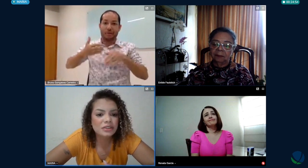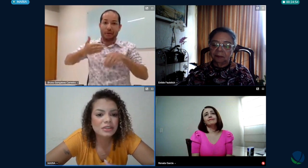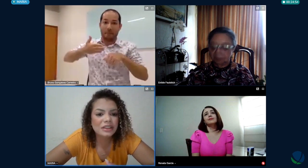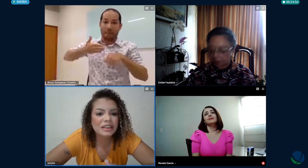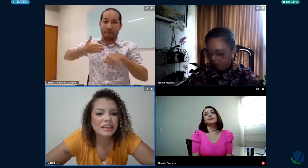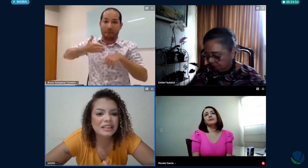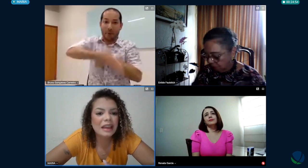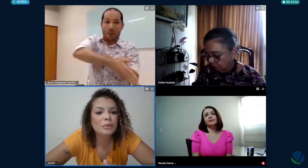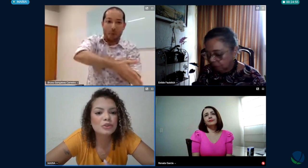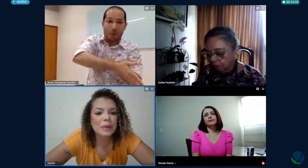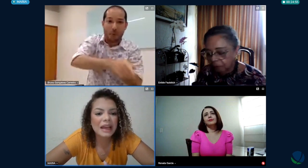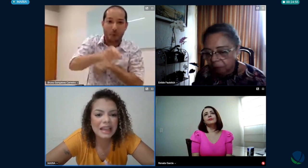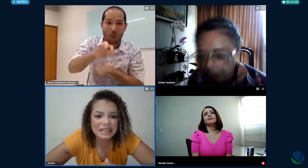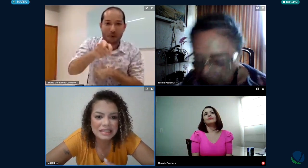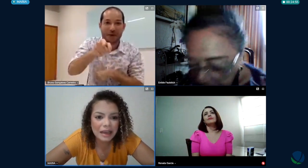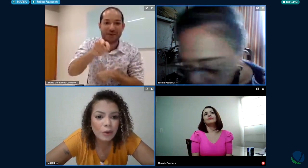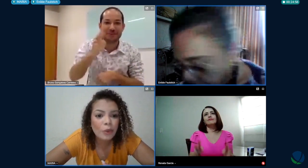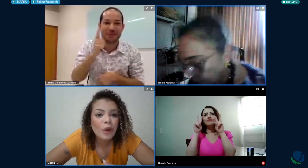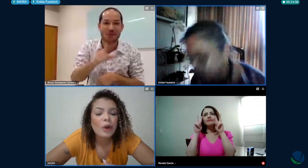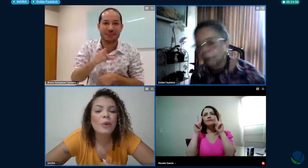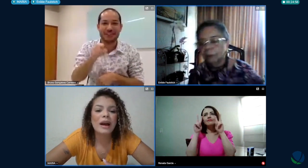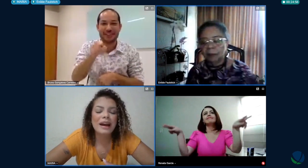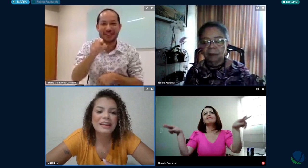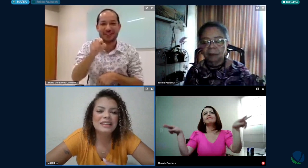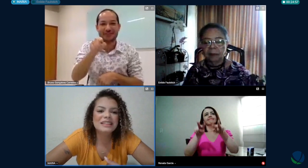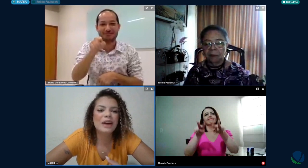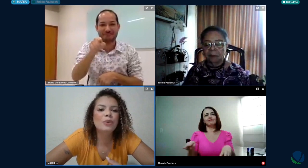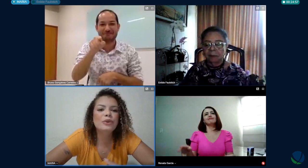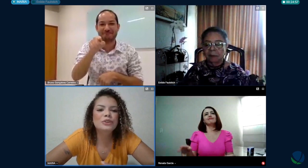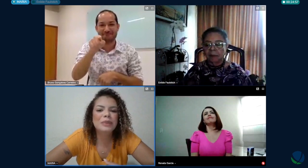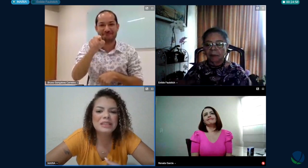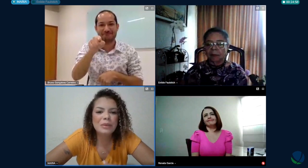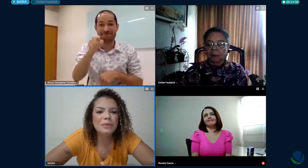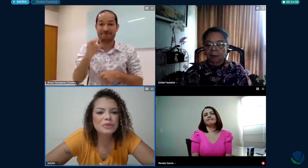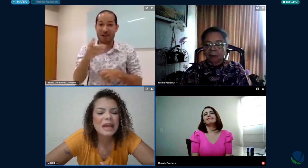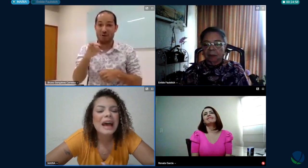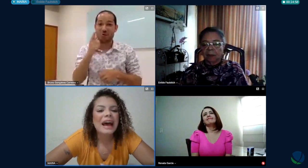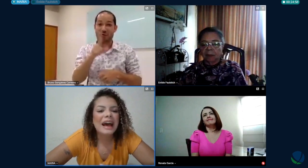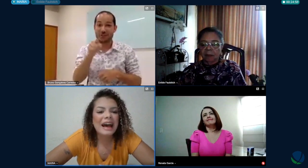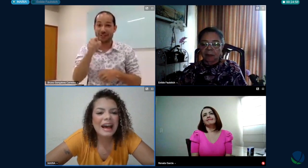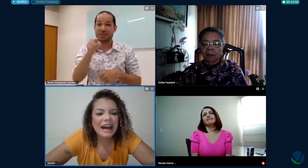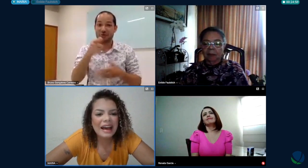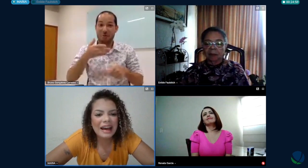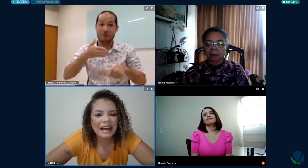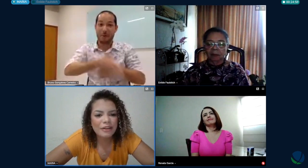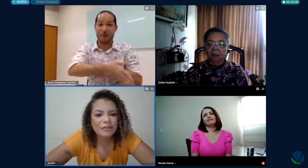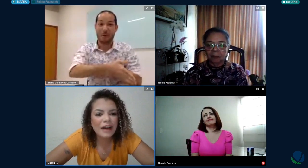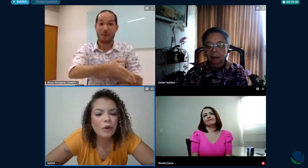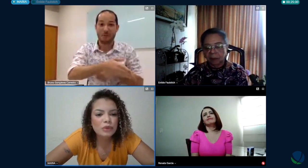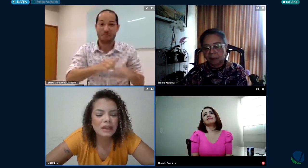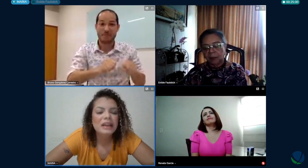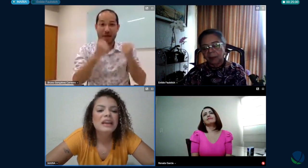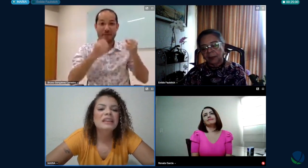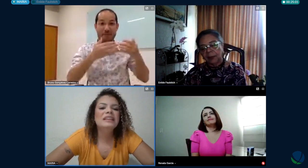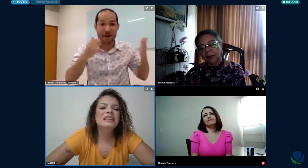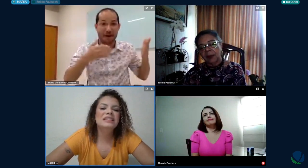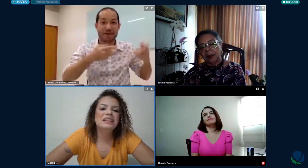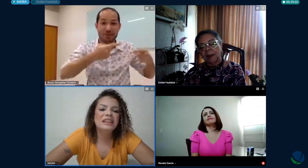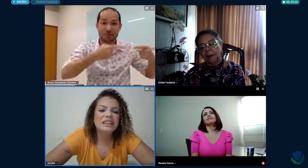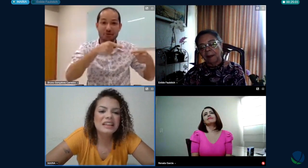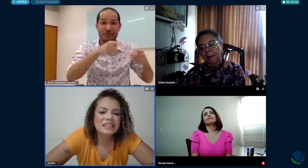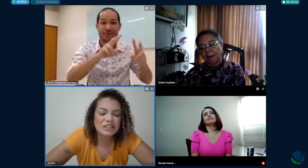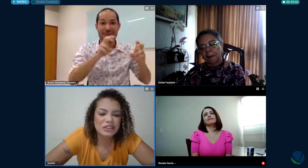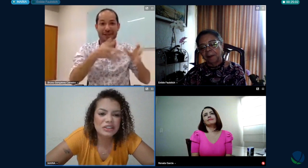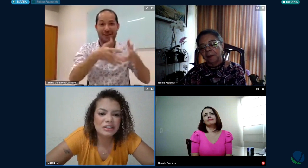Nós que temos uma relação com a área da saúde, percebemos a falta